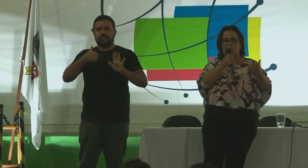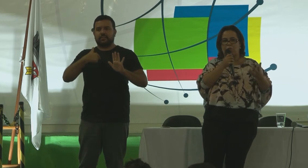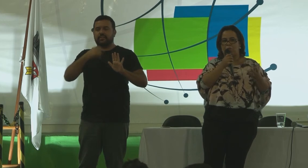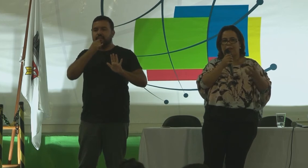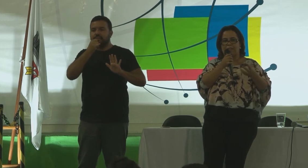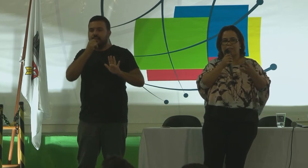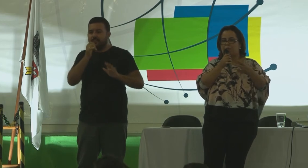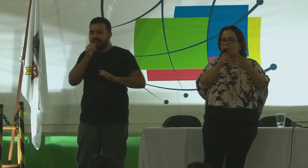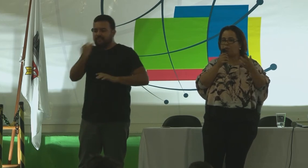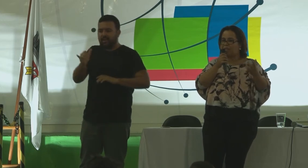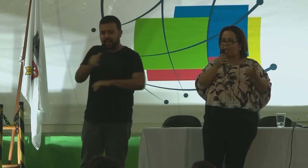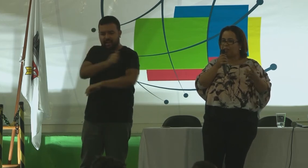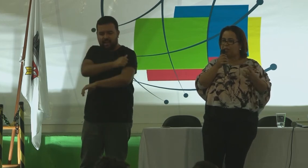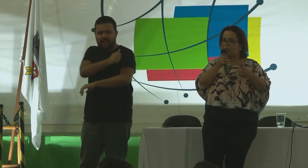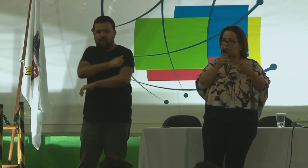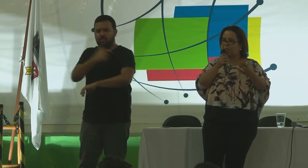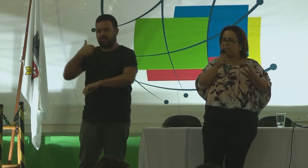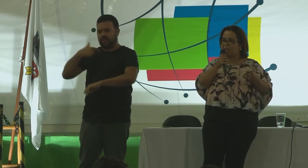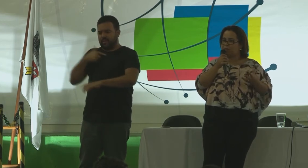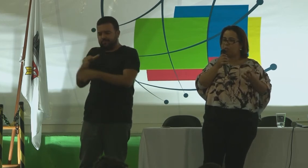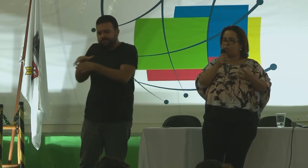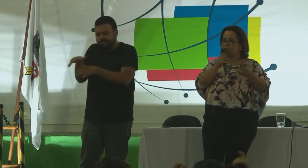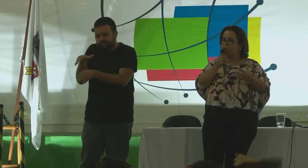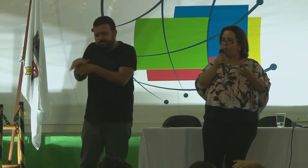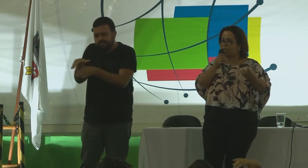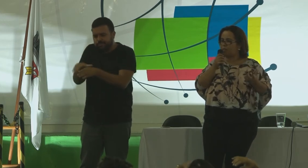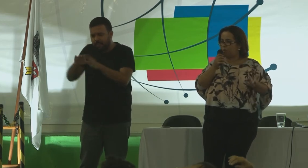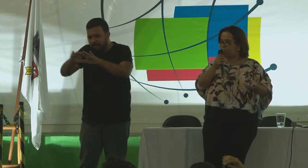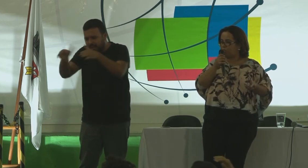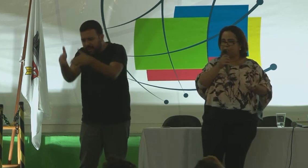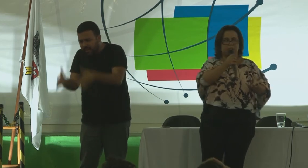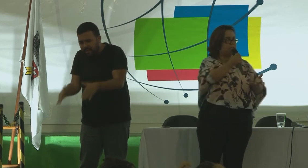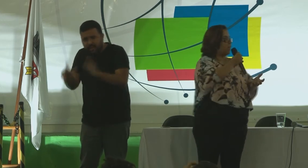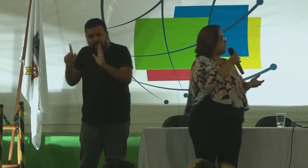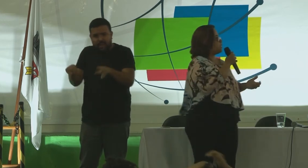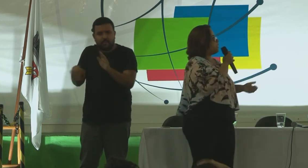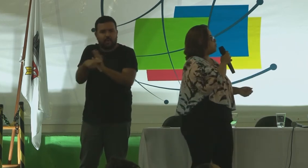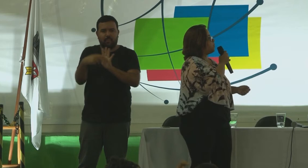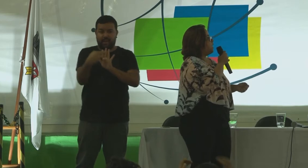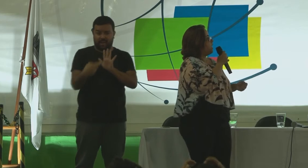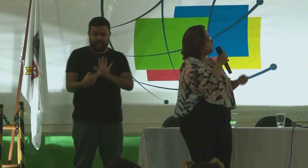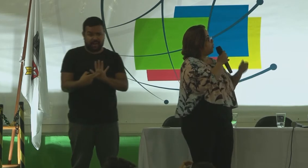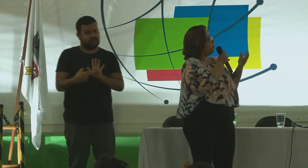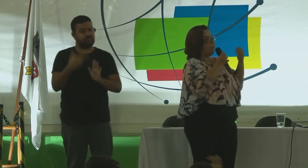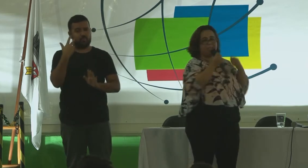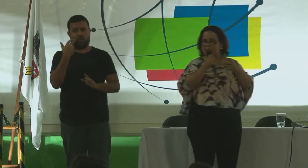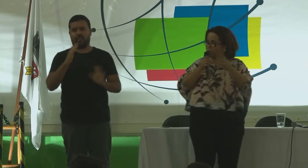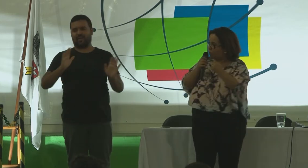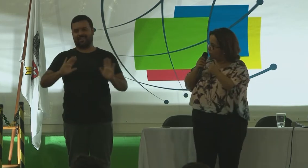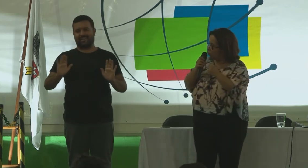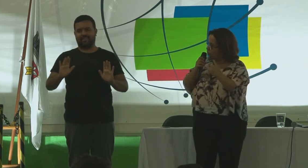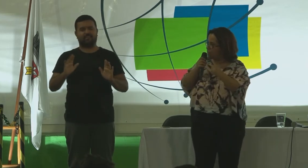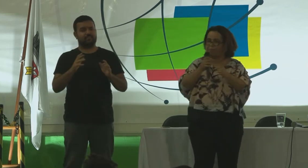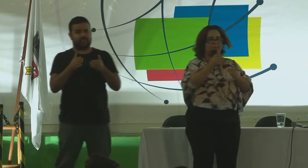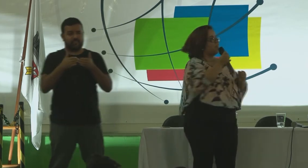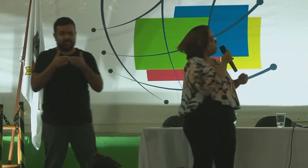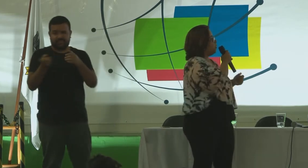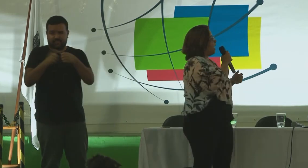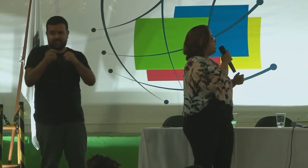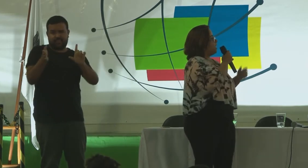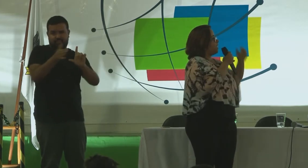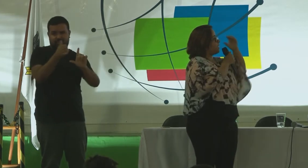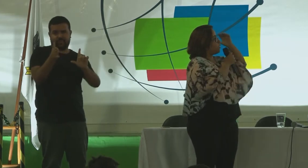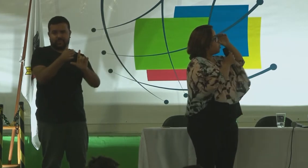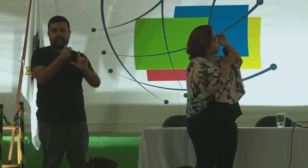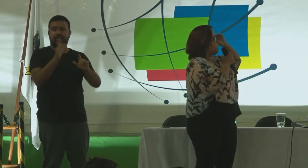fadar o aluno a ser moldado e a formatado somente a partir dessas regras. Né? Então, volta só um pouquinho. Então,